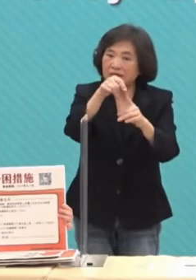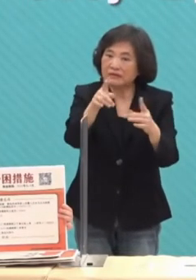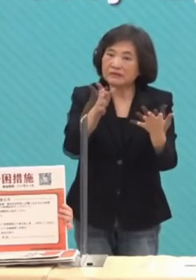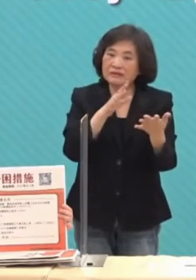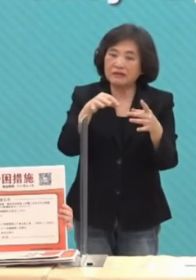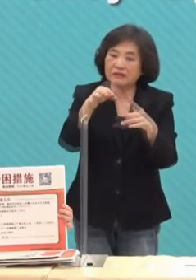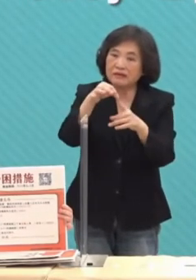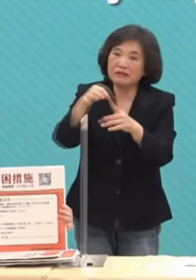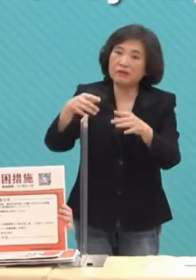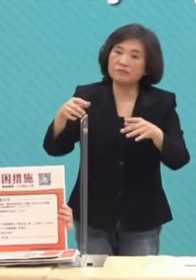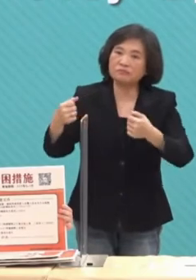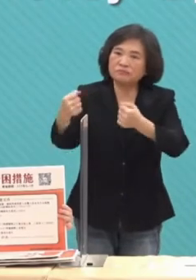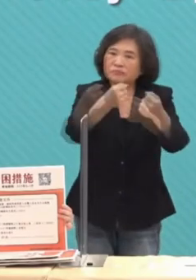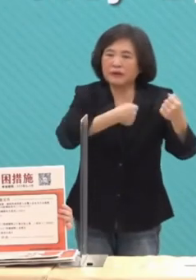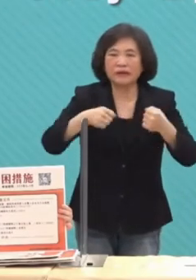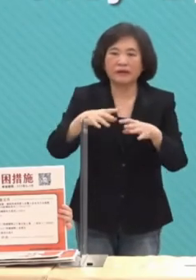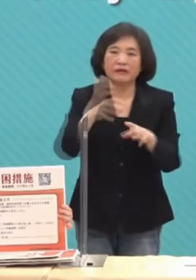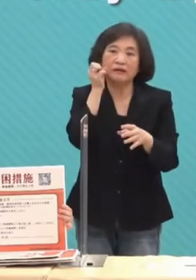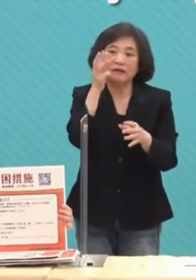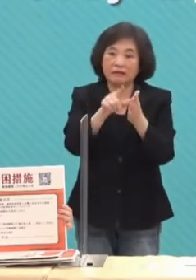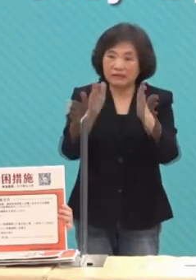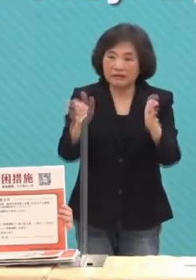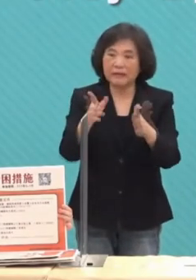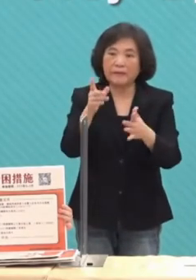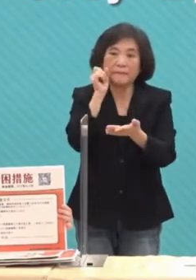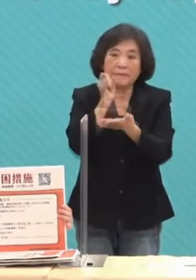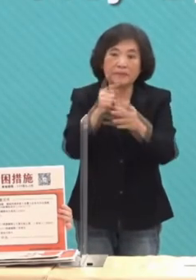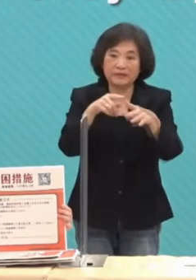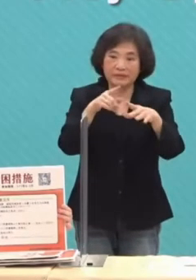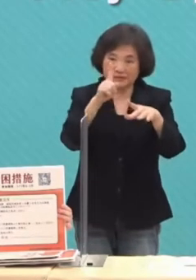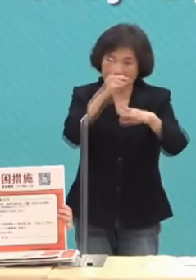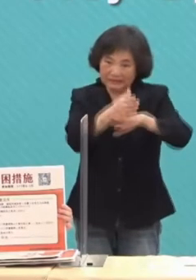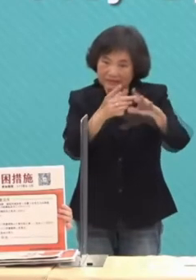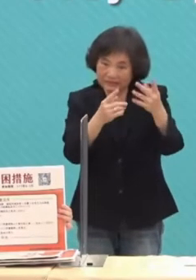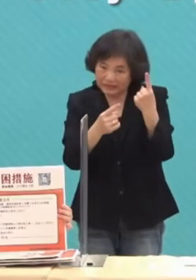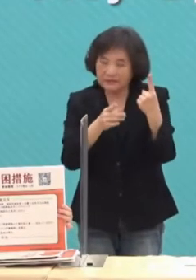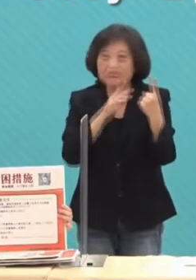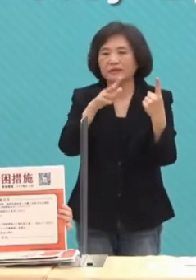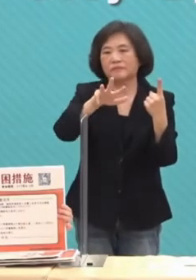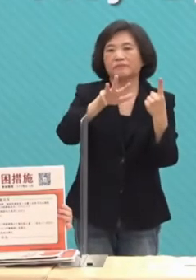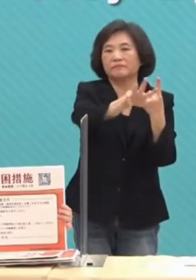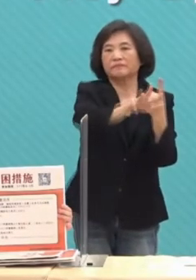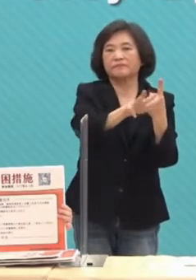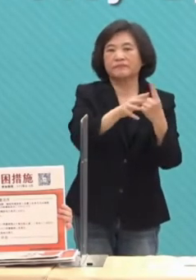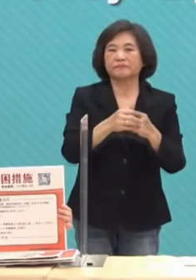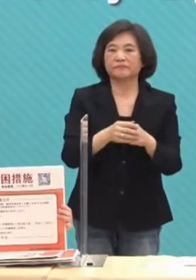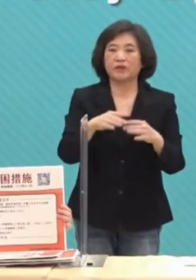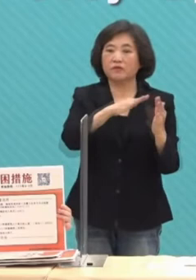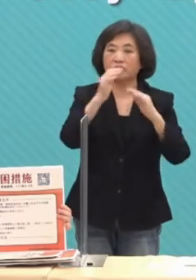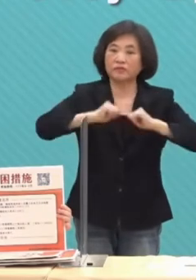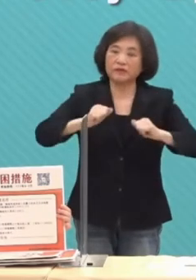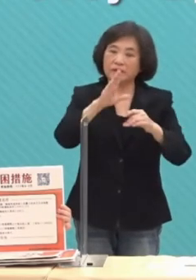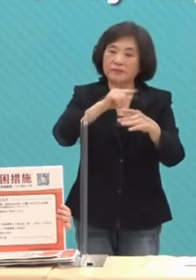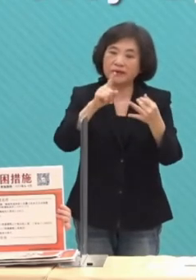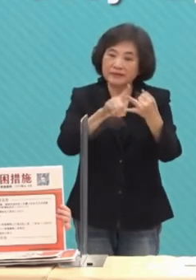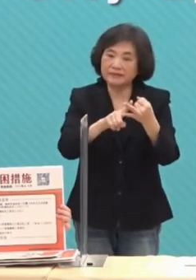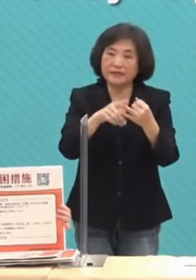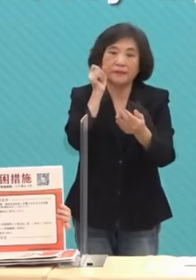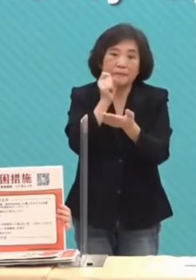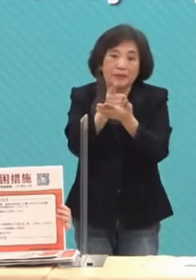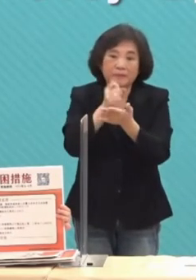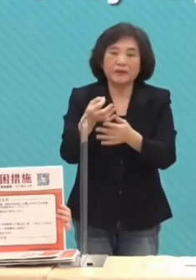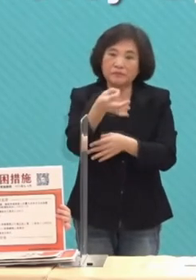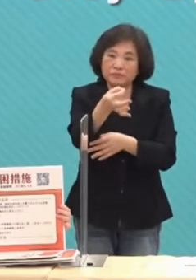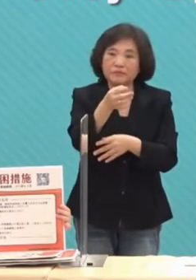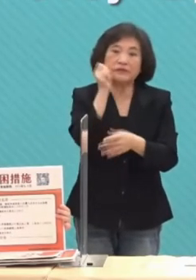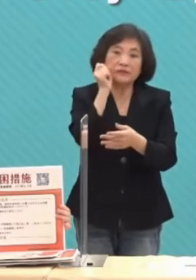对市区公车的部分，这3个月每个月每一台大概补助8000元。那富康巴士每个月是补助每一